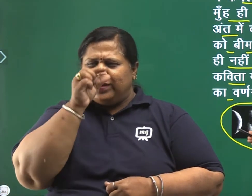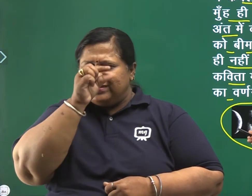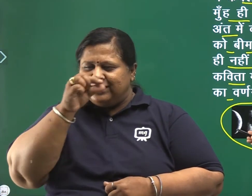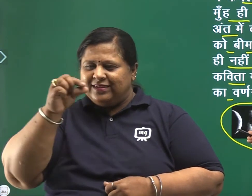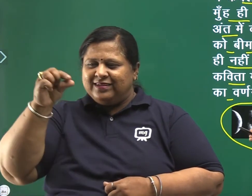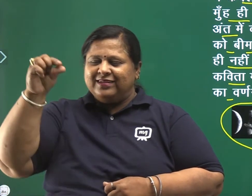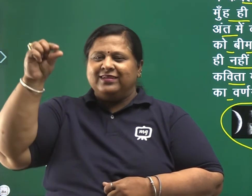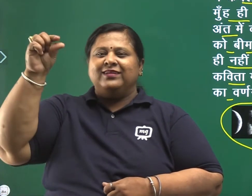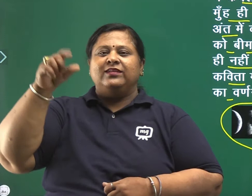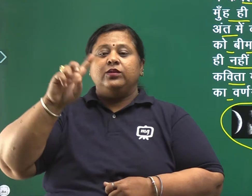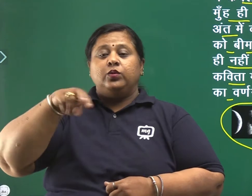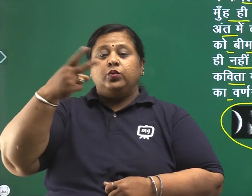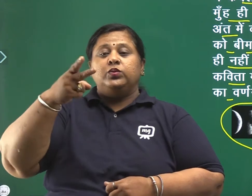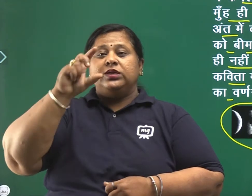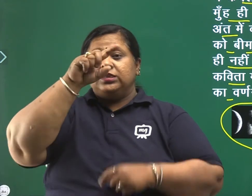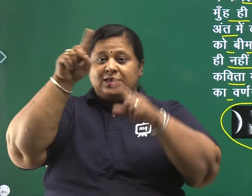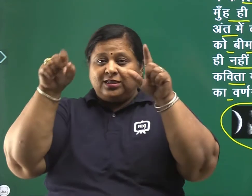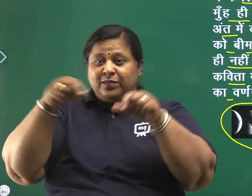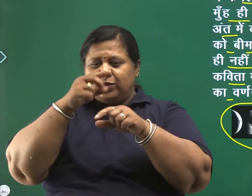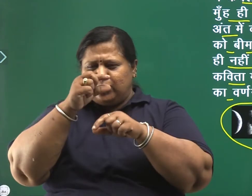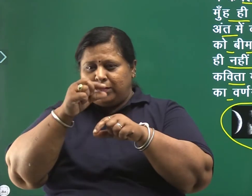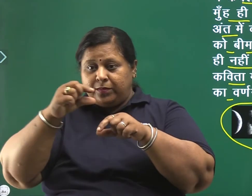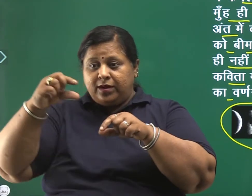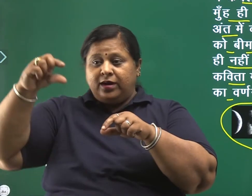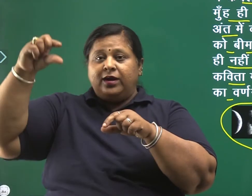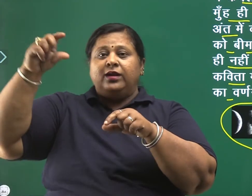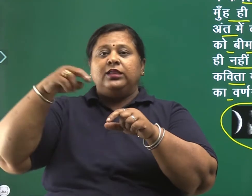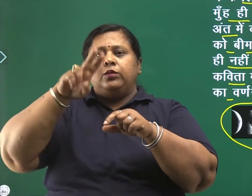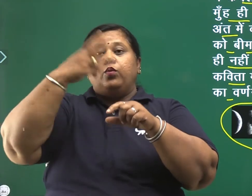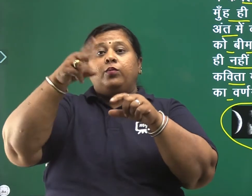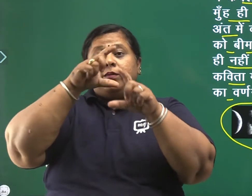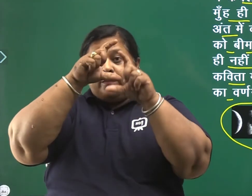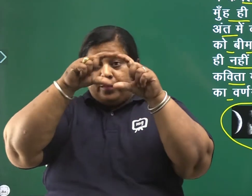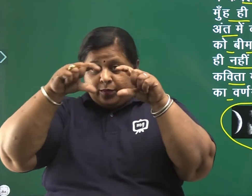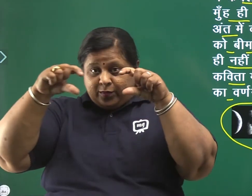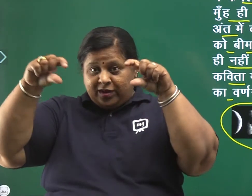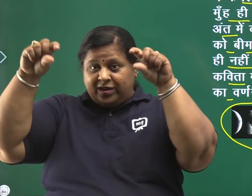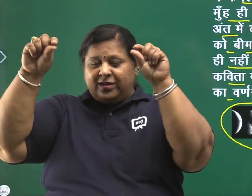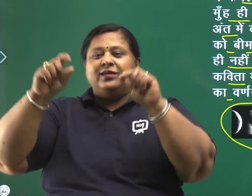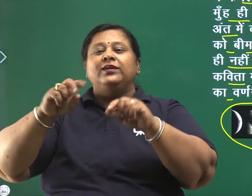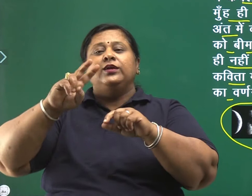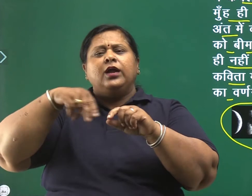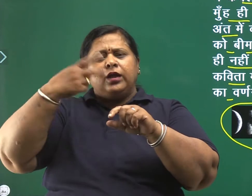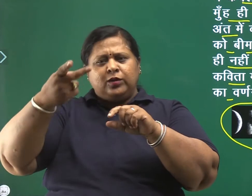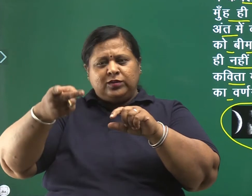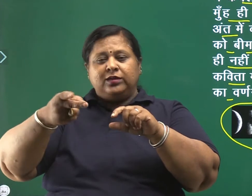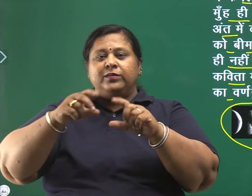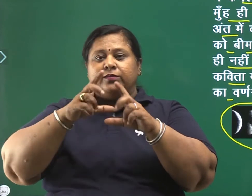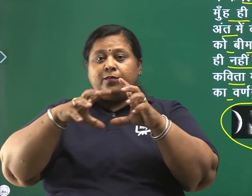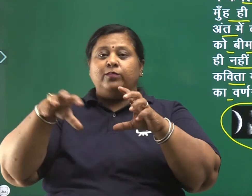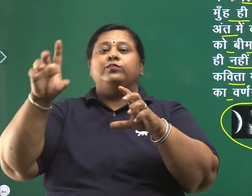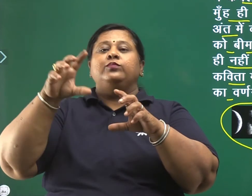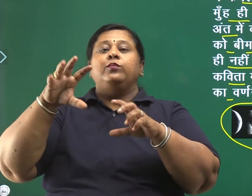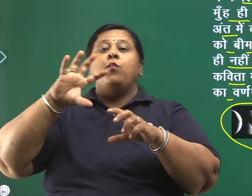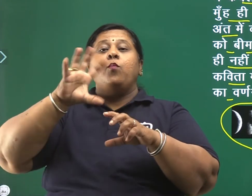है, दूसरे चित्र में थोड़ा बढ़ रहा है, अगले चित्र में फिर आगे थोड़ा बढ़ा हुआ है, और इस चित्र